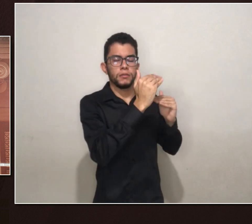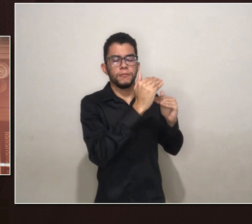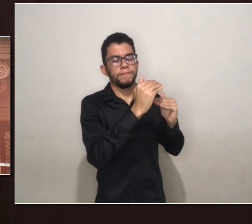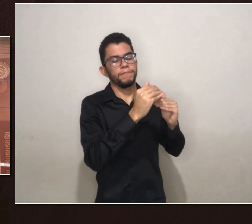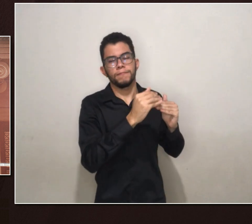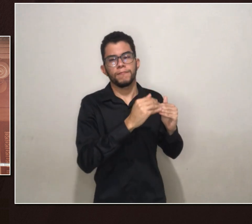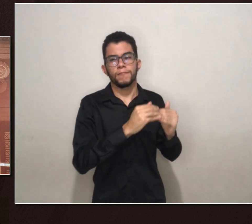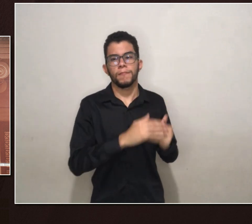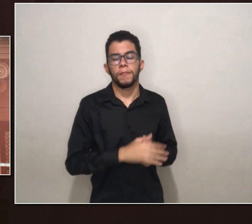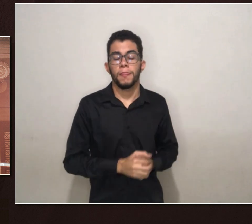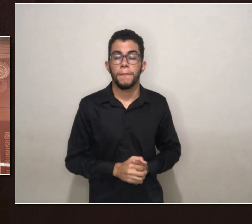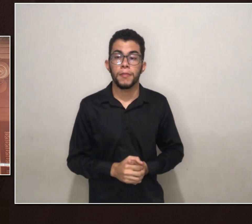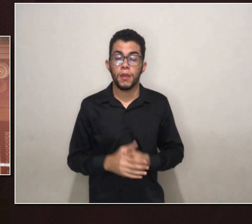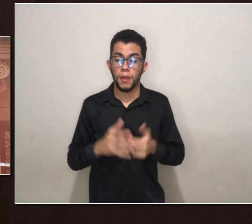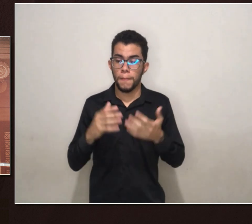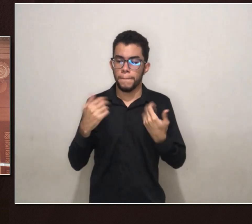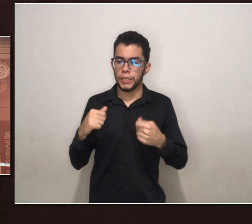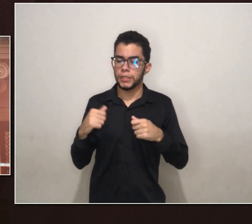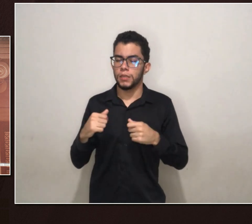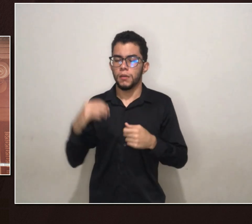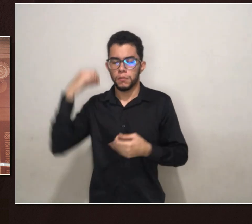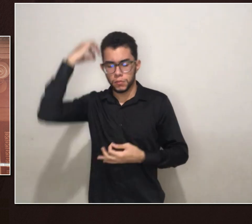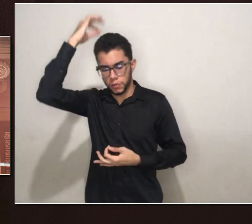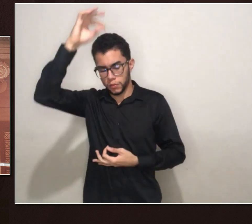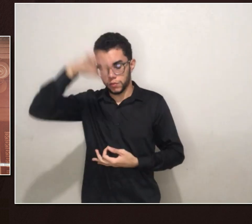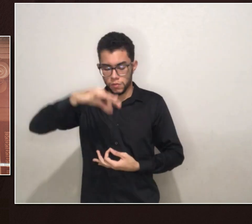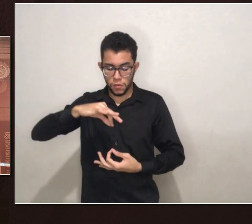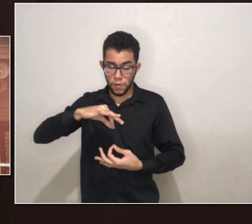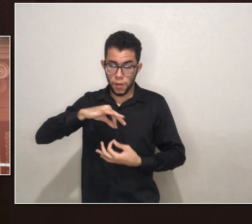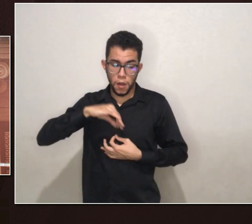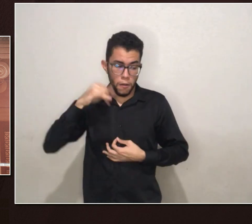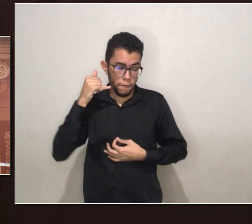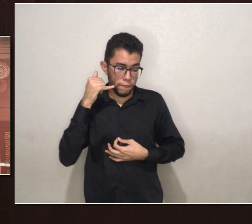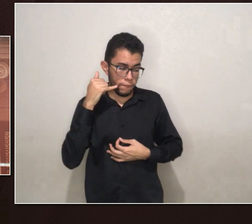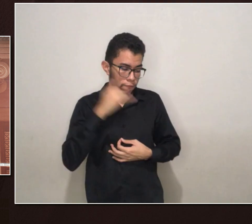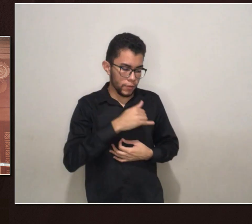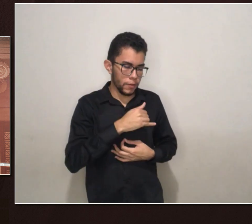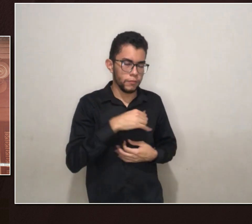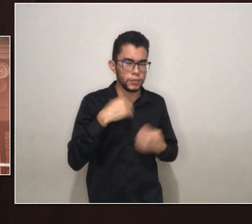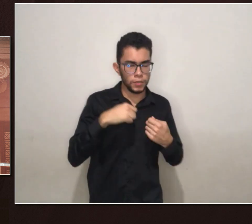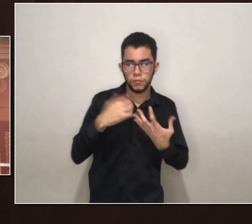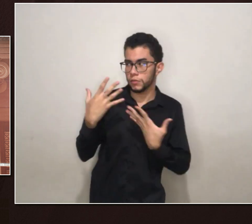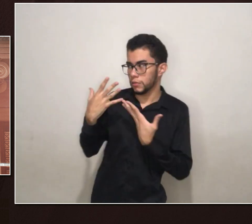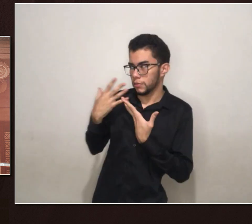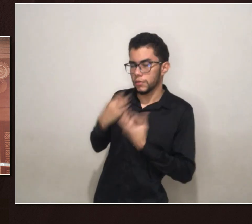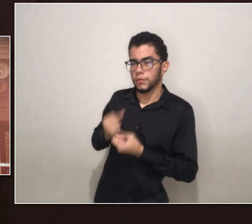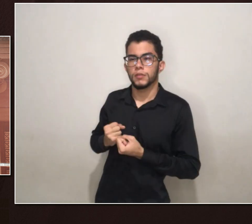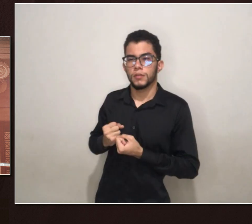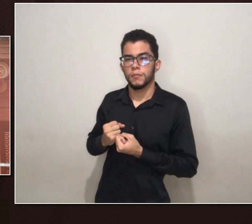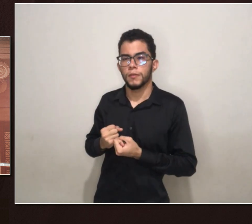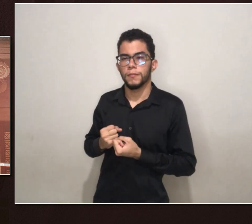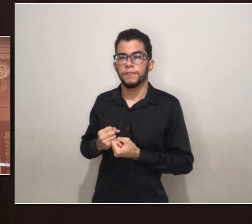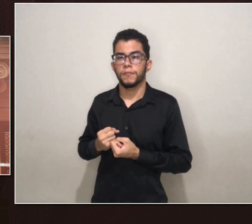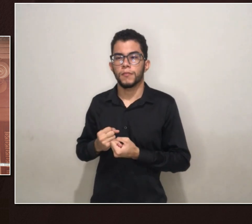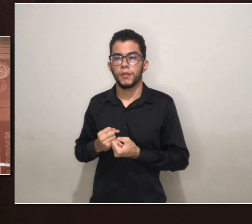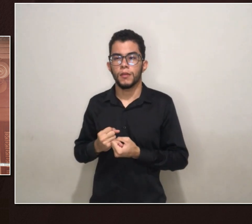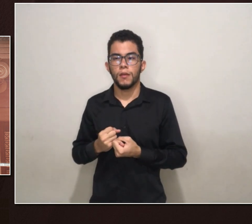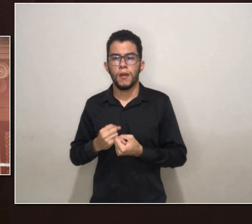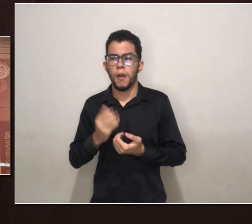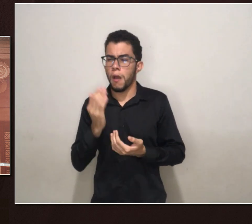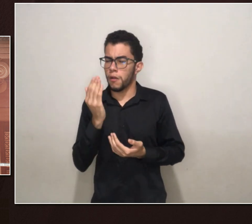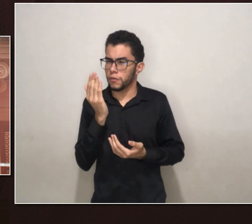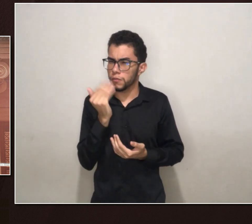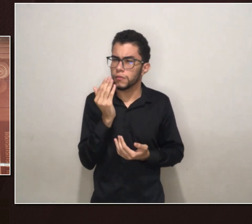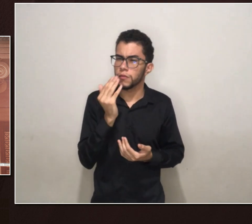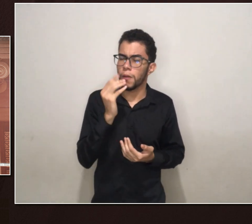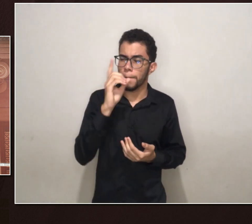Espírito diz às igrejas. Ao vencedor dá-lhe-ei que se alimente da palavra da vida, que